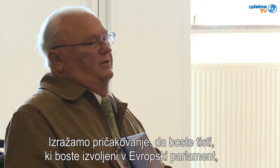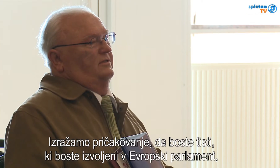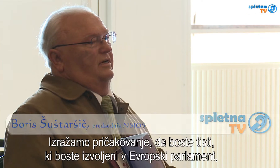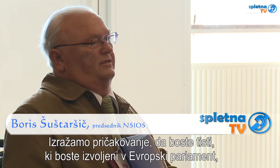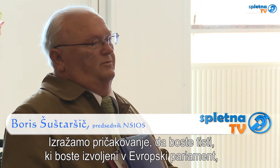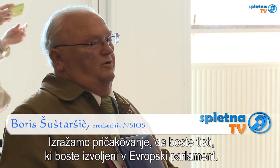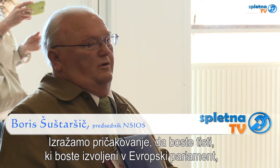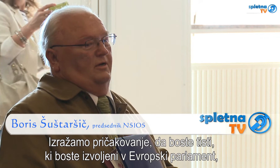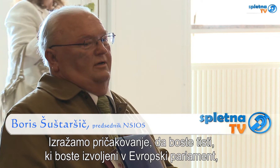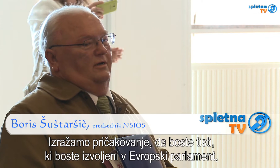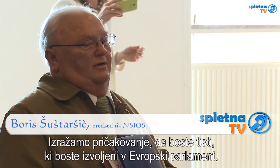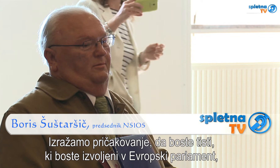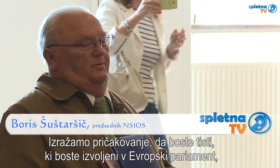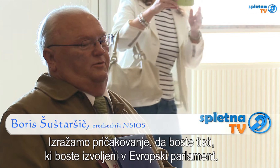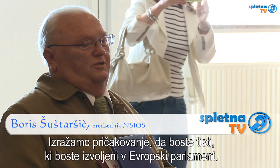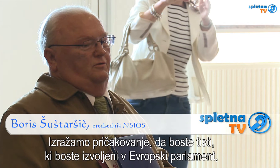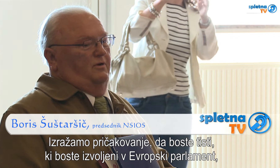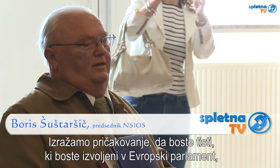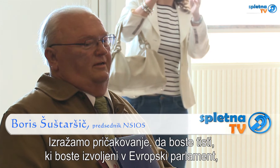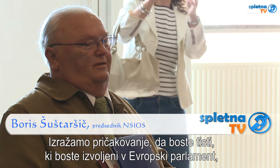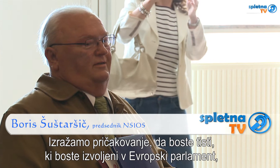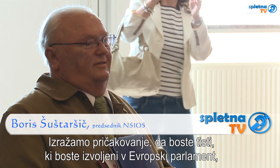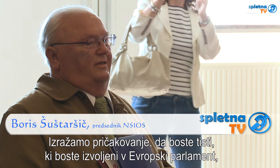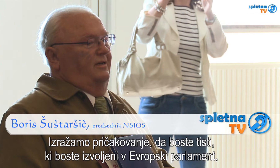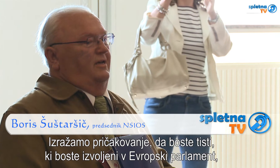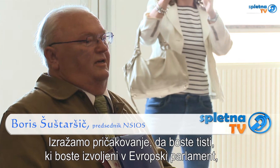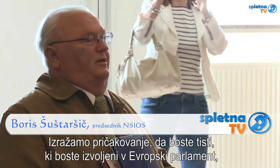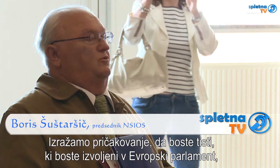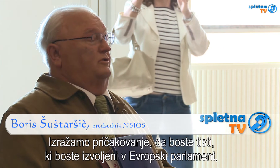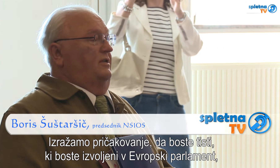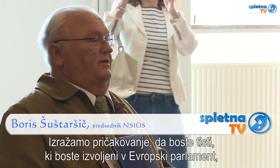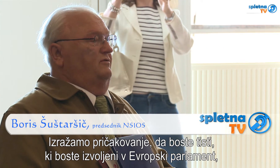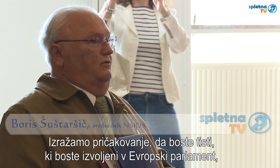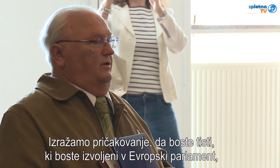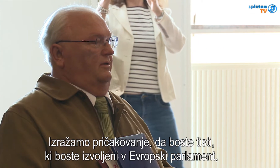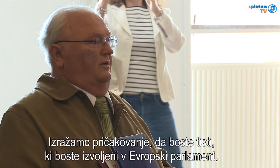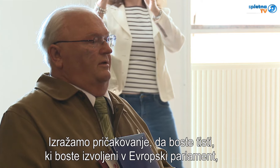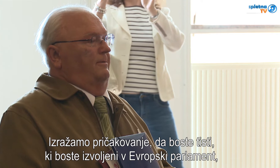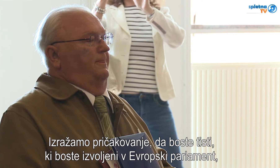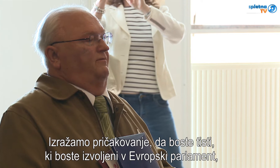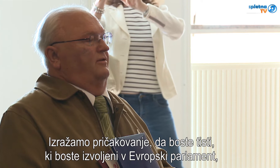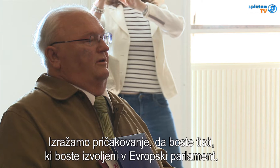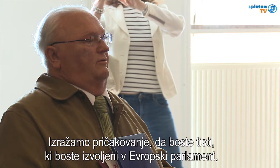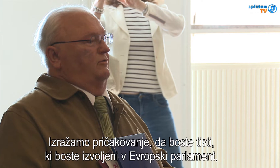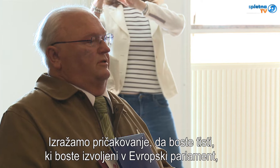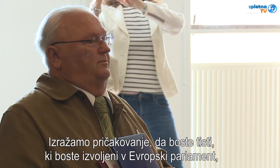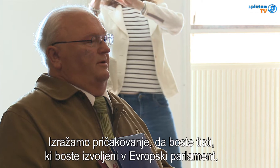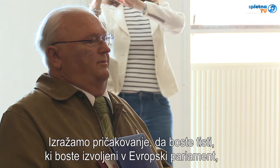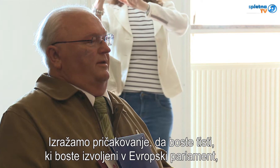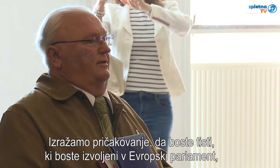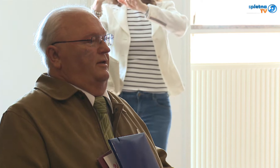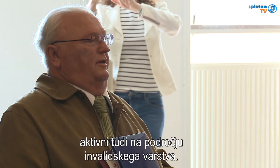Seveda tukaj izražamo pričakovanje, da tisti, ki boste izvoljeni v